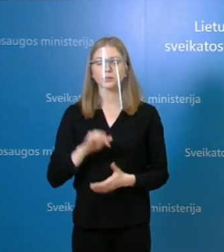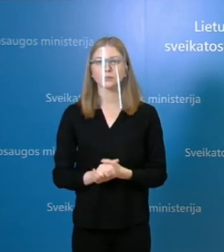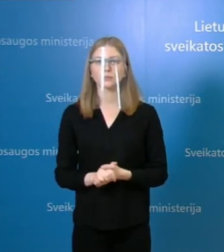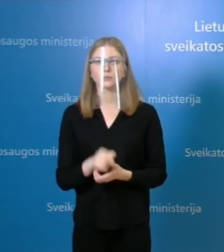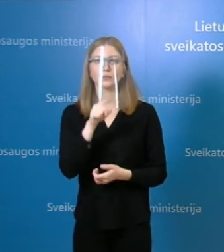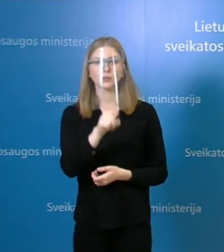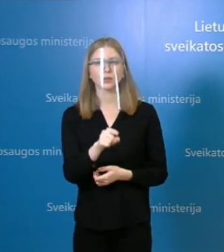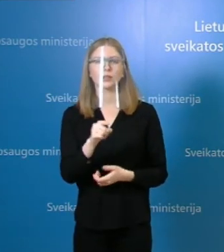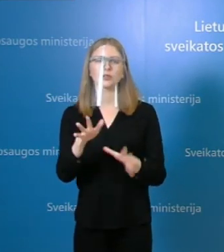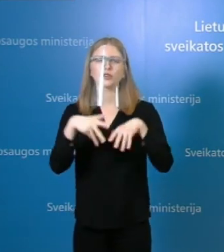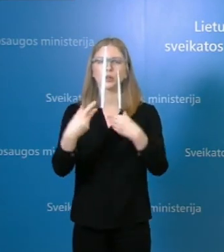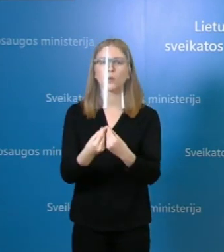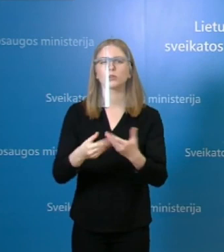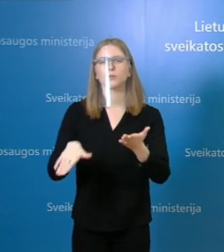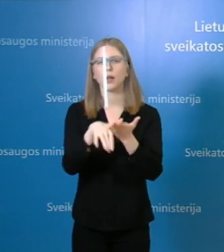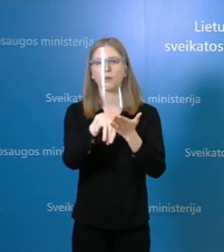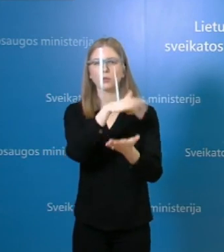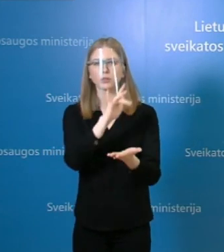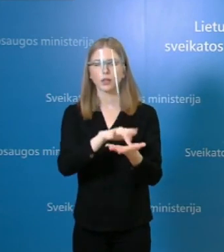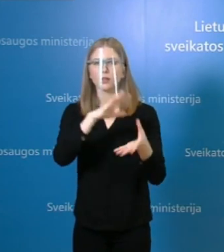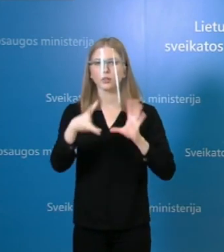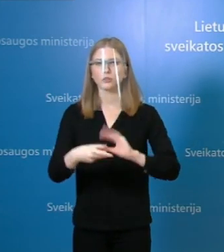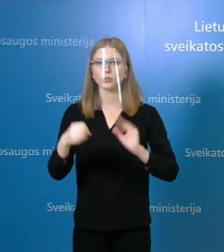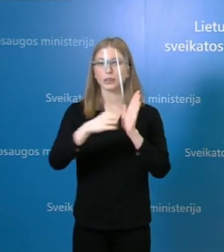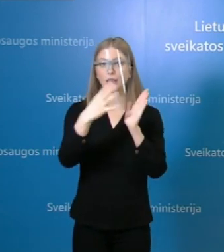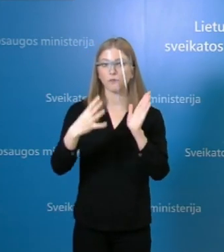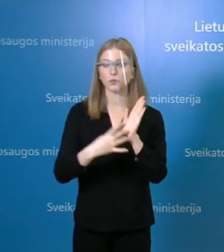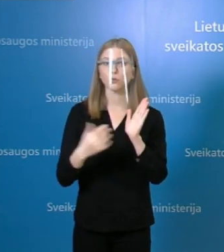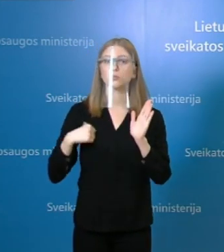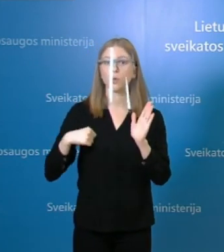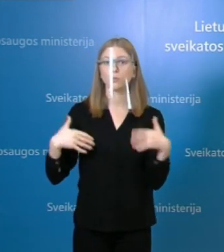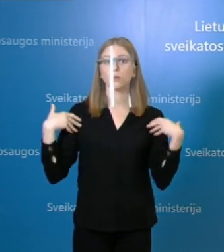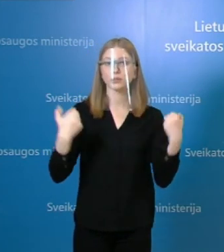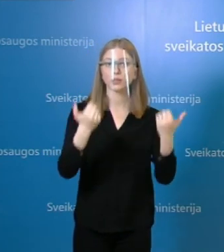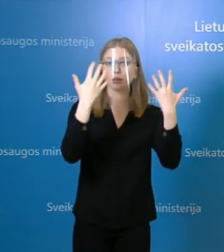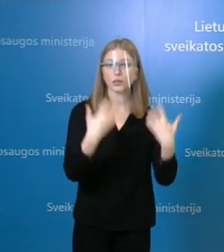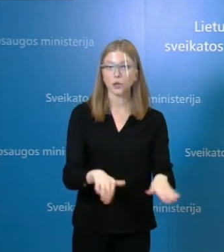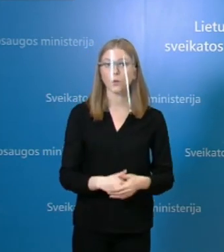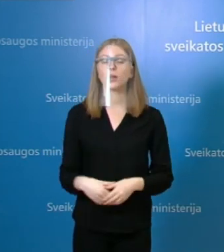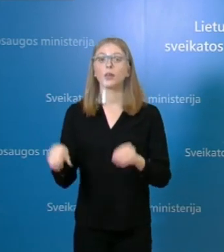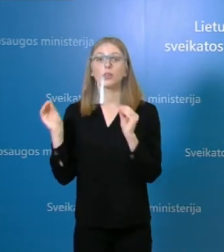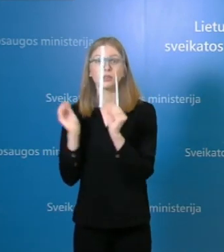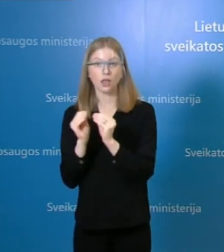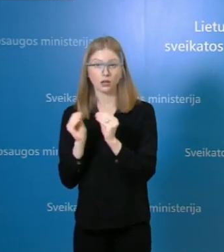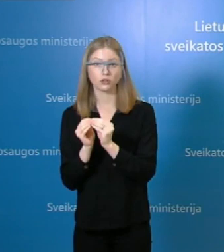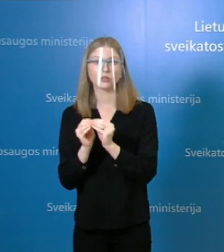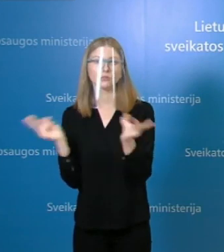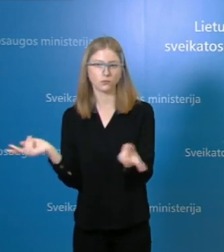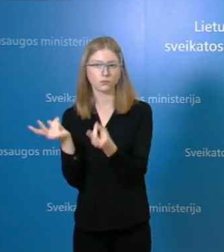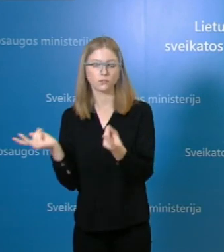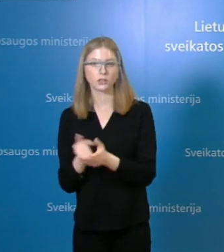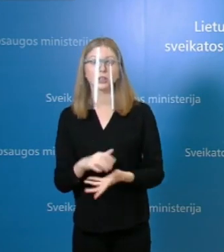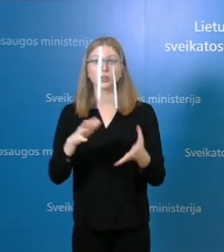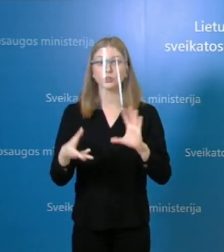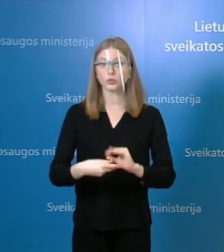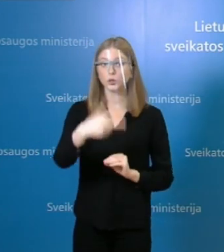šeimos sveikatos centre. Iš viso registruota 19 pasveikusių pacientų, 10 dar gydoma. Iš viso COVID-19 buvo